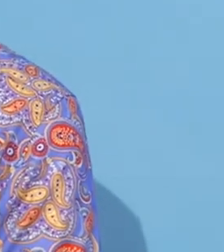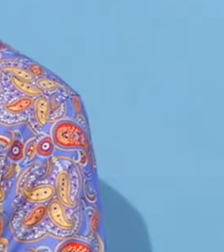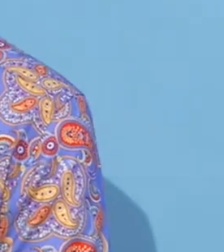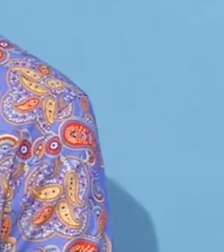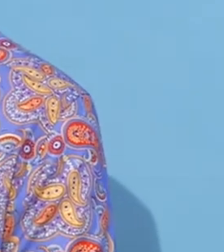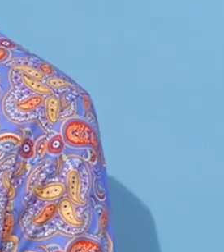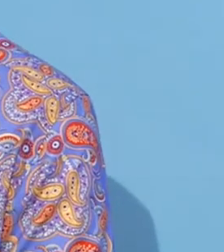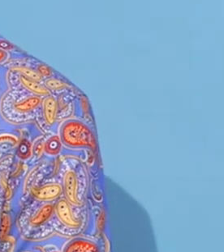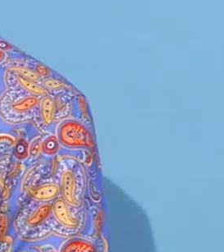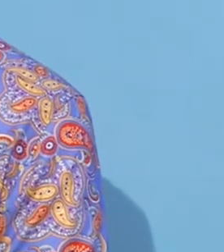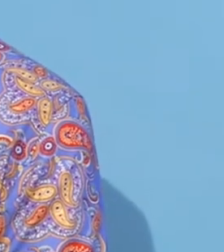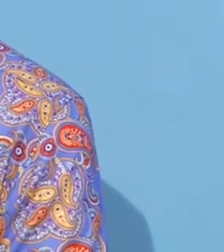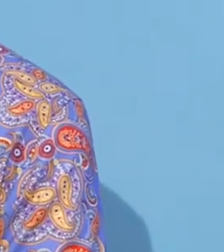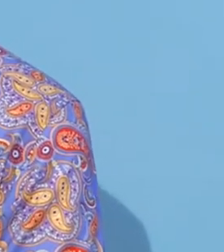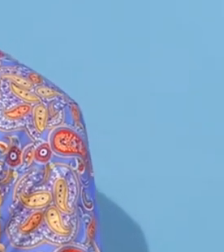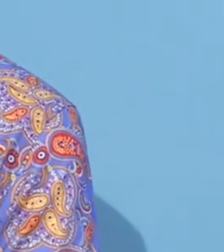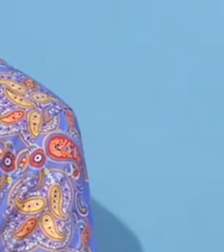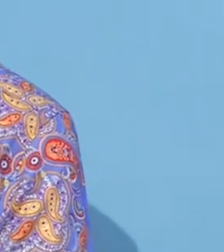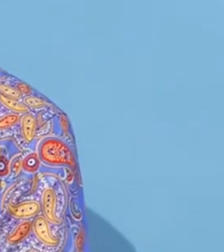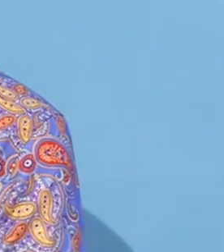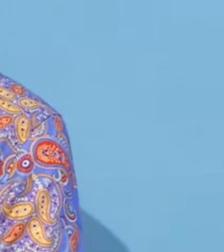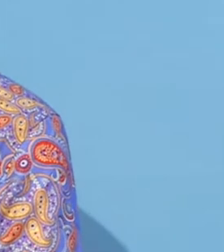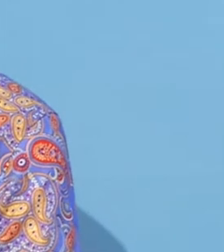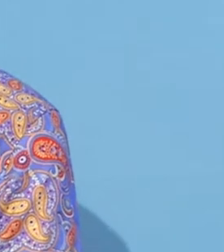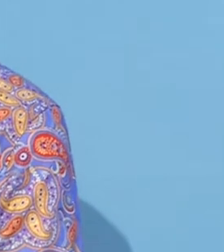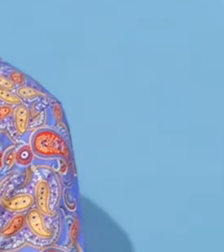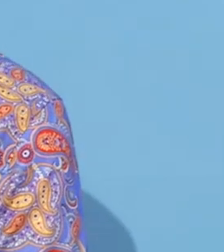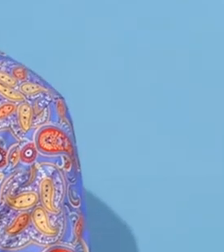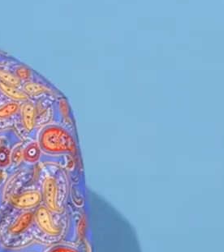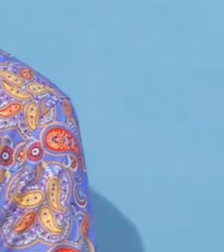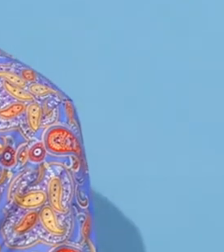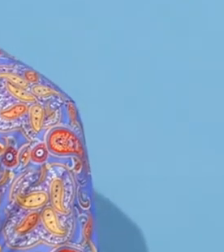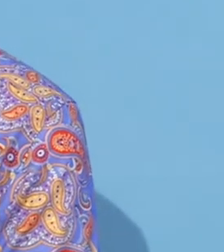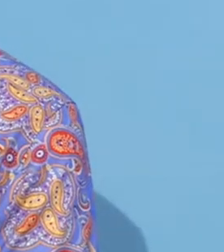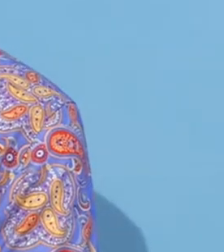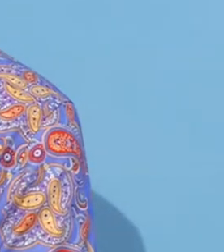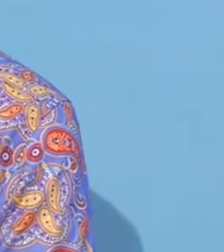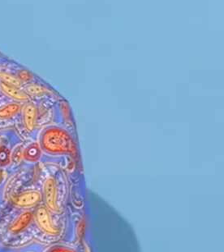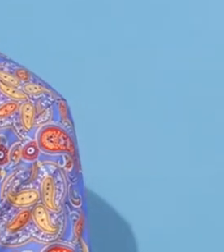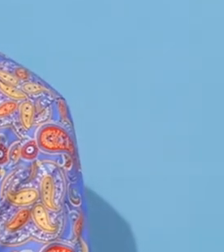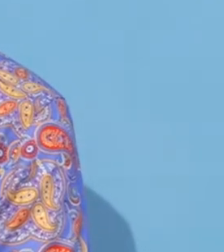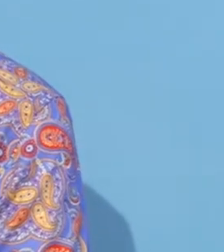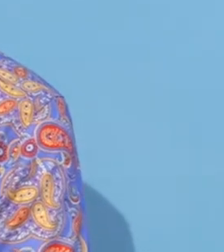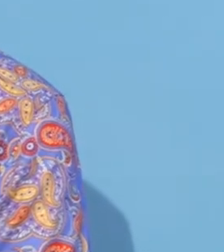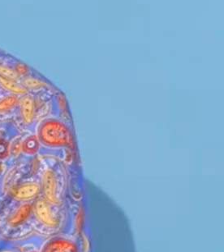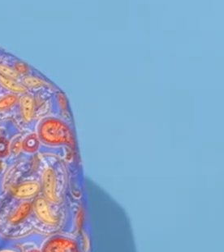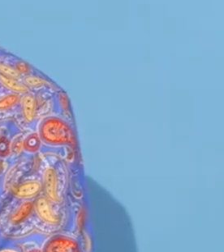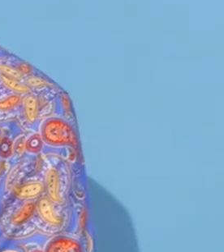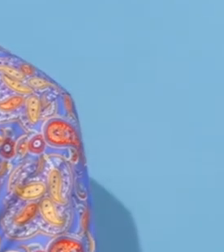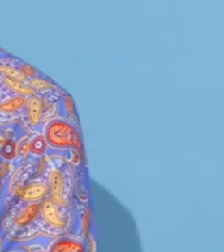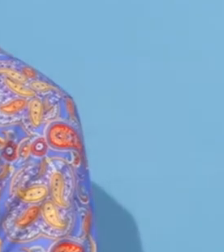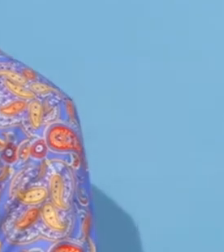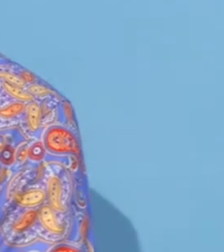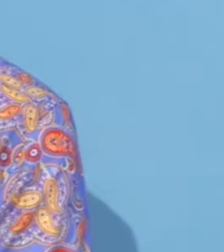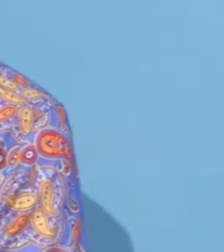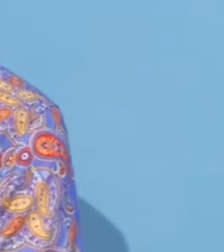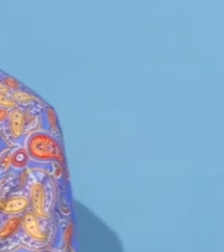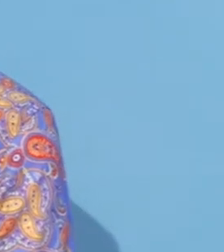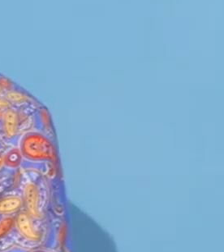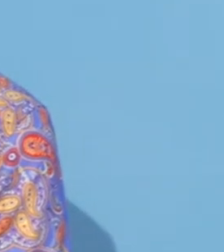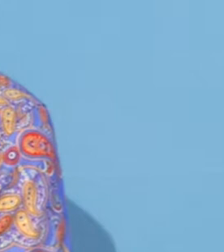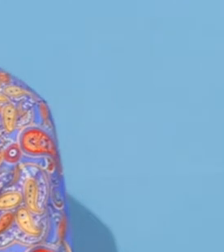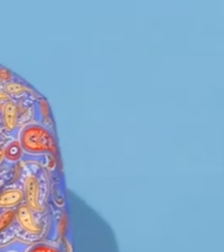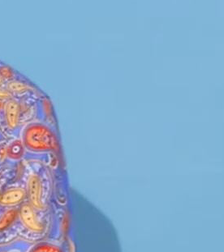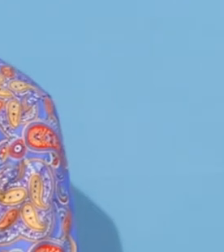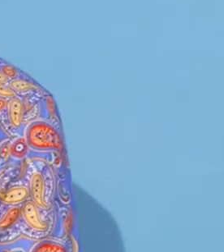vi faktiskt underlättar för dem som möter detta i praktiken. Och då brukar jag, nu är June Blom vår nya partisekreterare, hon